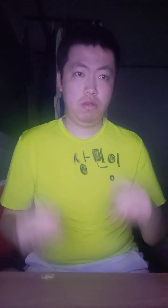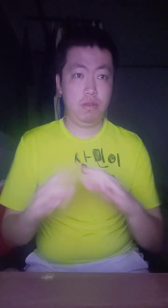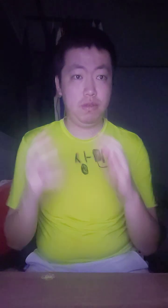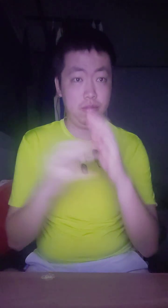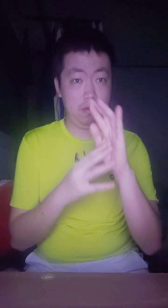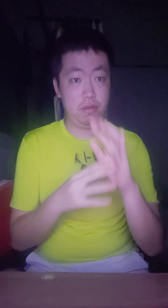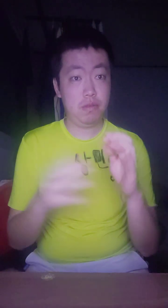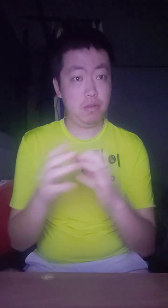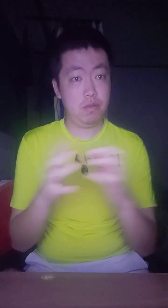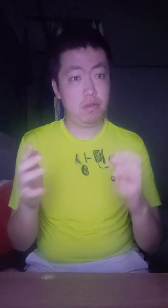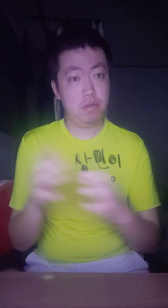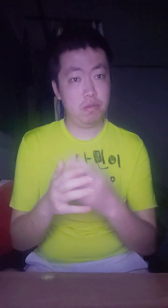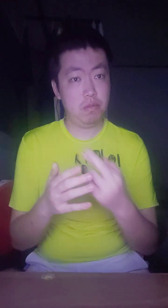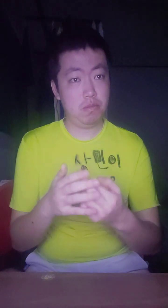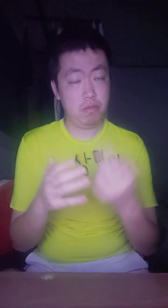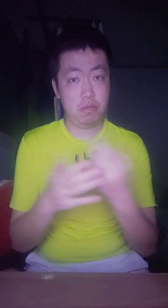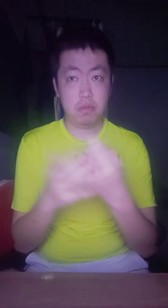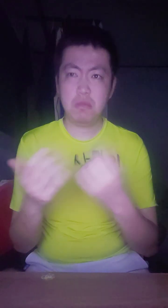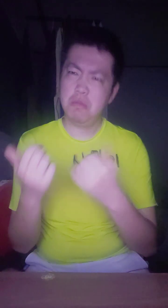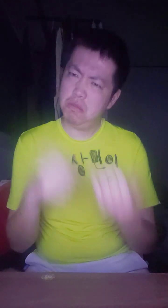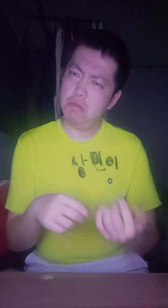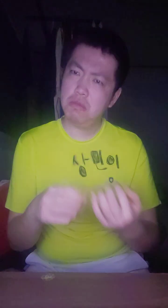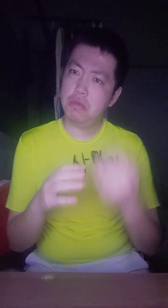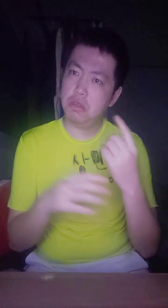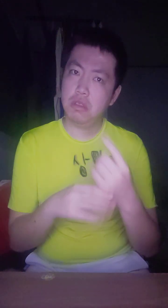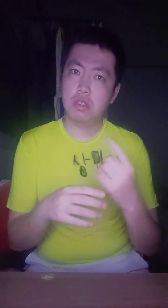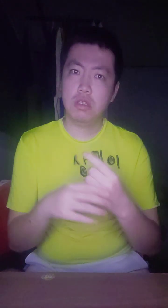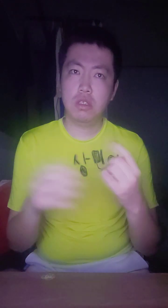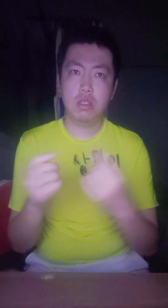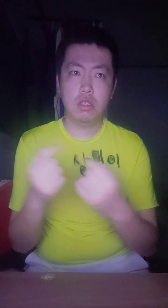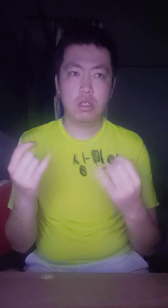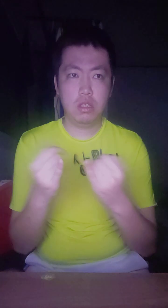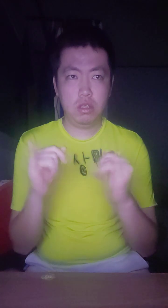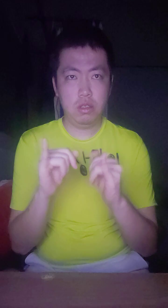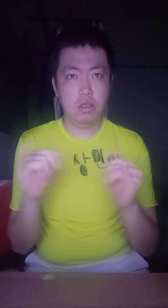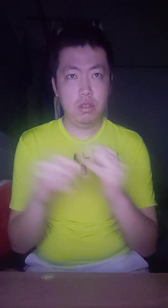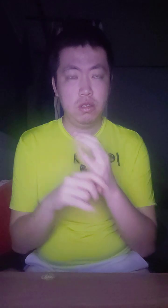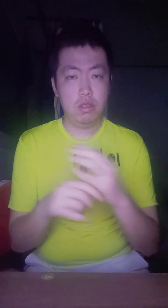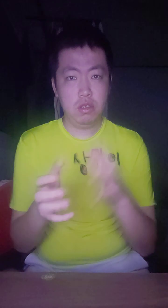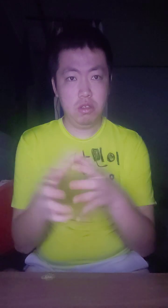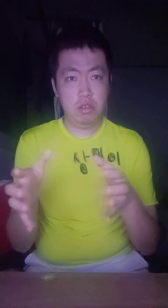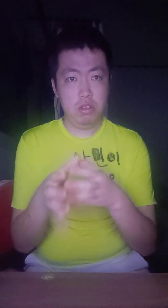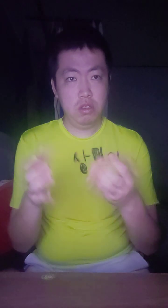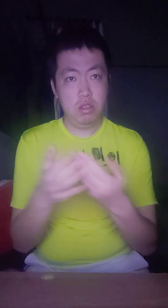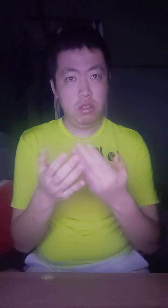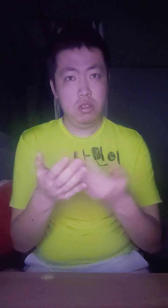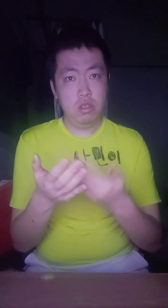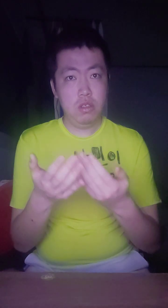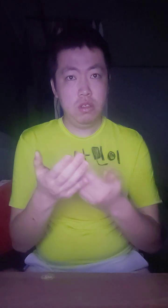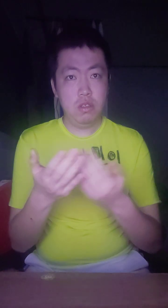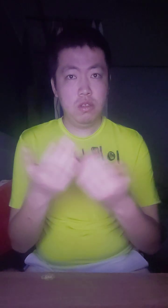발견하자마자 자신도 기절을 하고 한번 긴급한 상황이니까 어떻게 해야겠다 싶어서 일단 정신